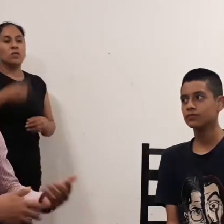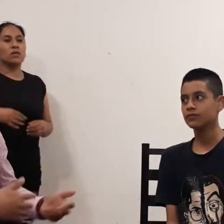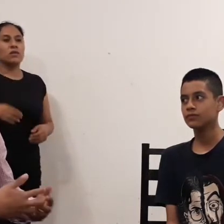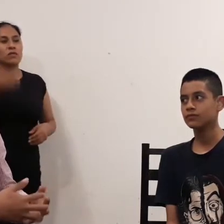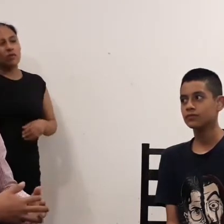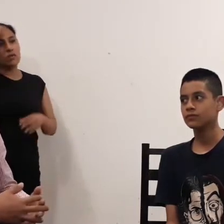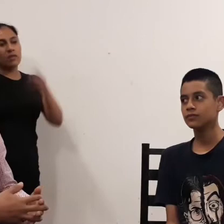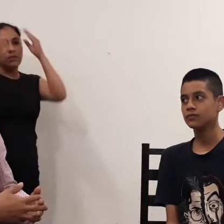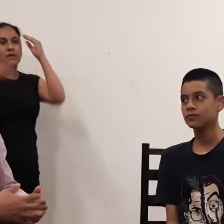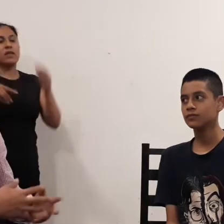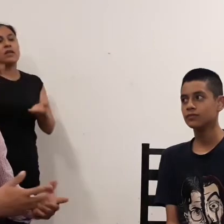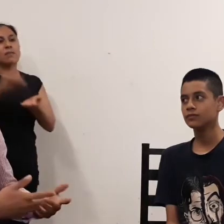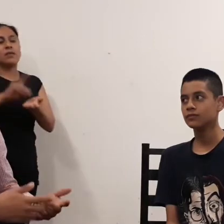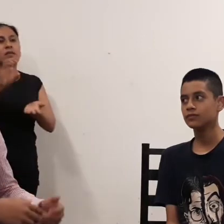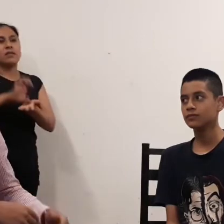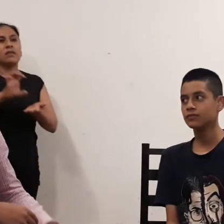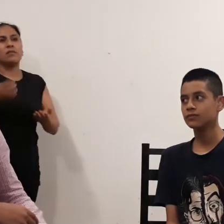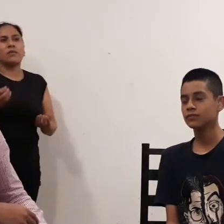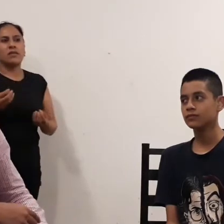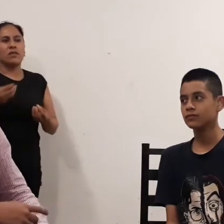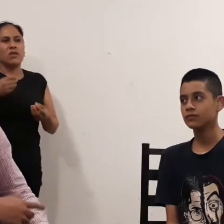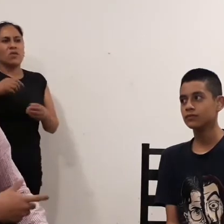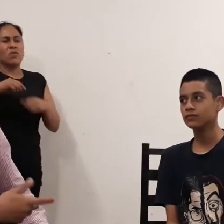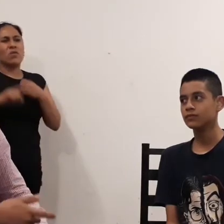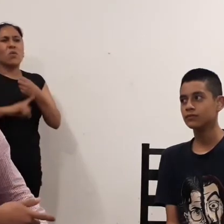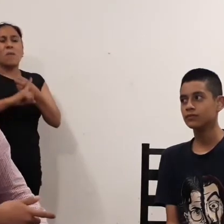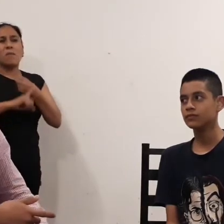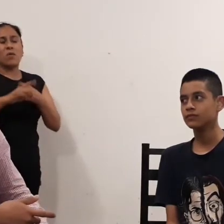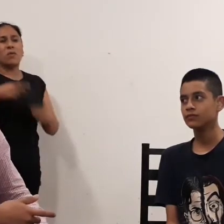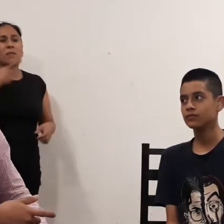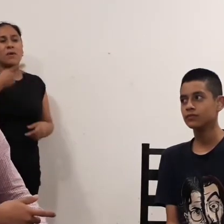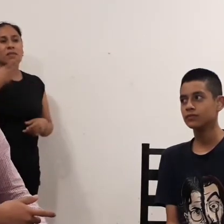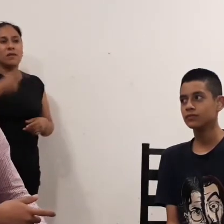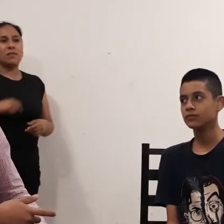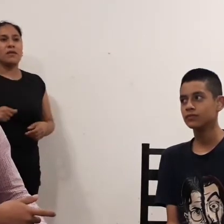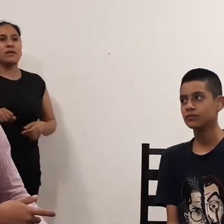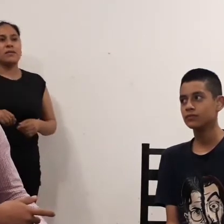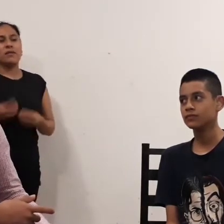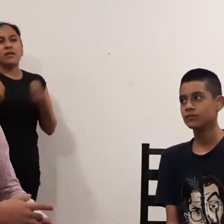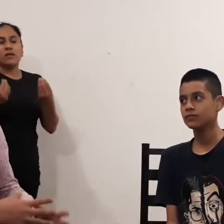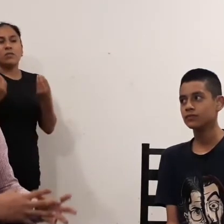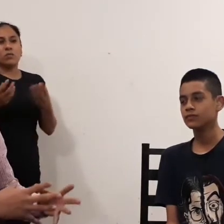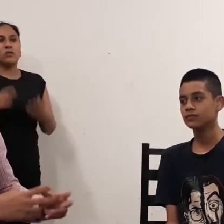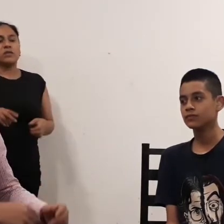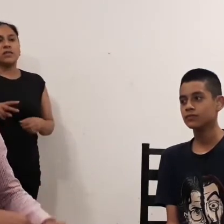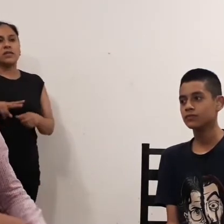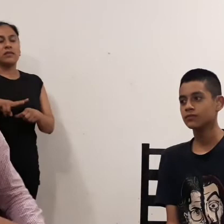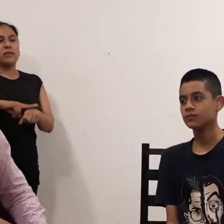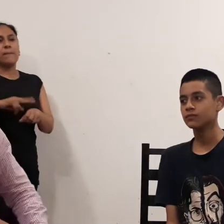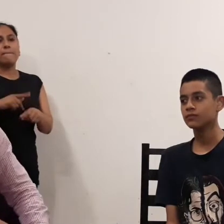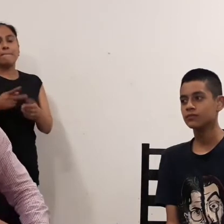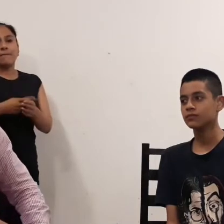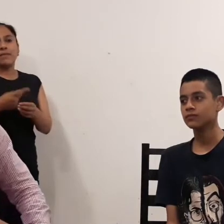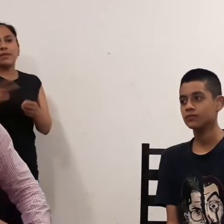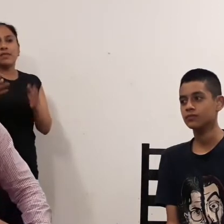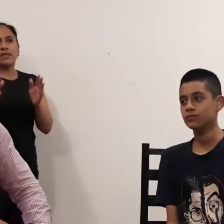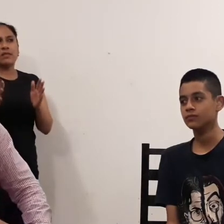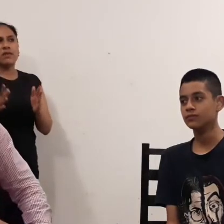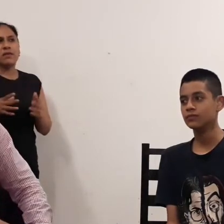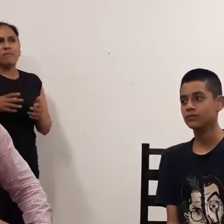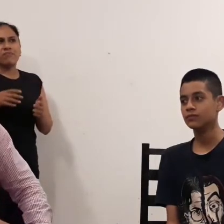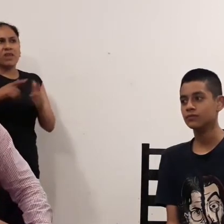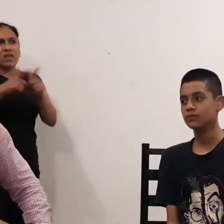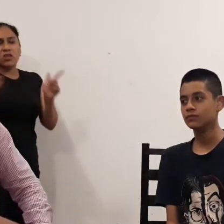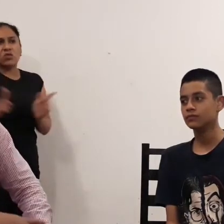aprendizaje o discapacidad o problema de lenguaje, pues muchas veces estos grupos tan numerosos dificulta o